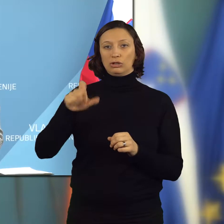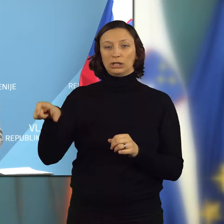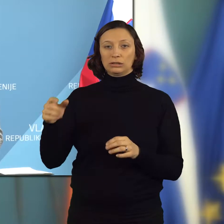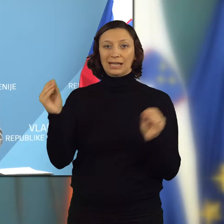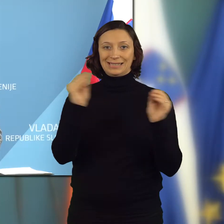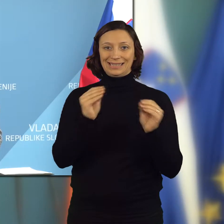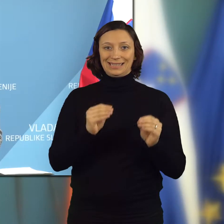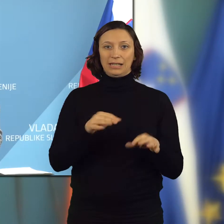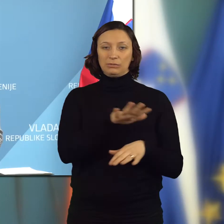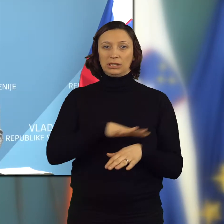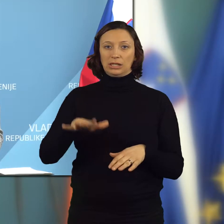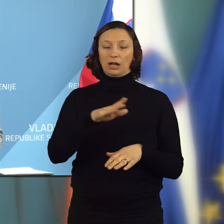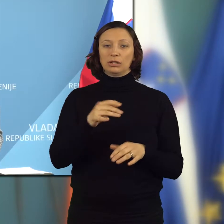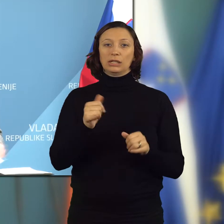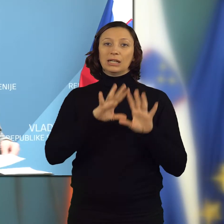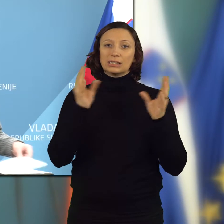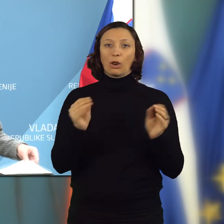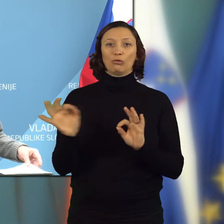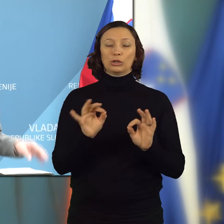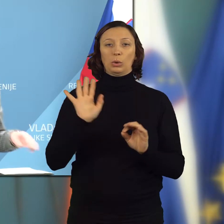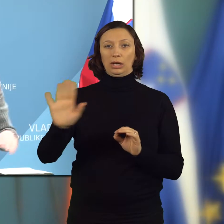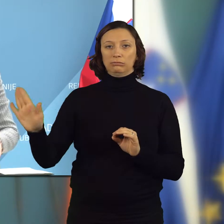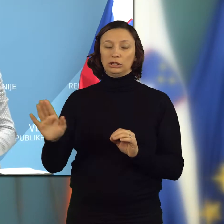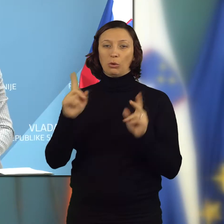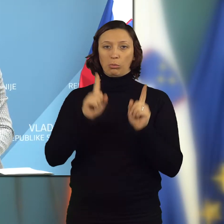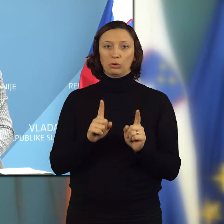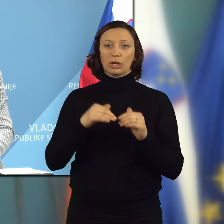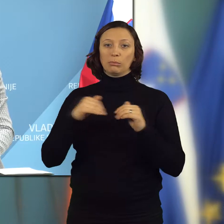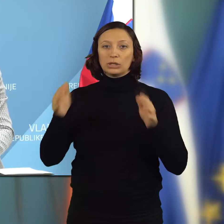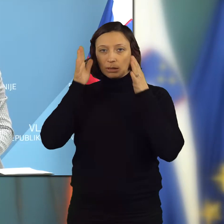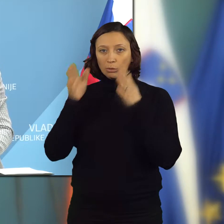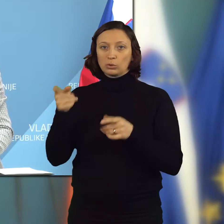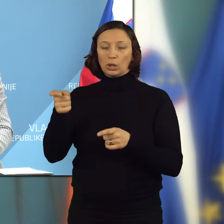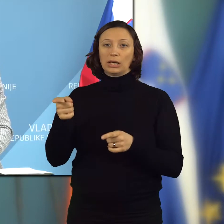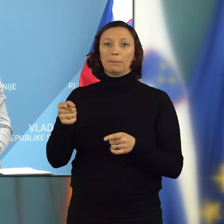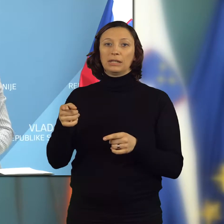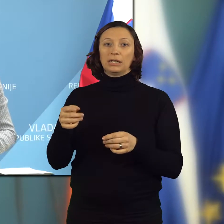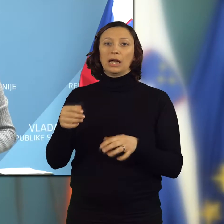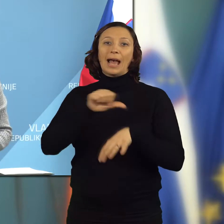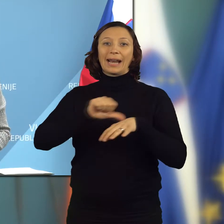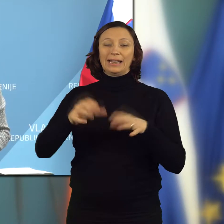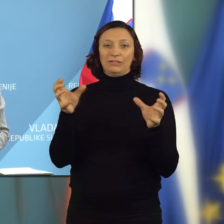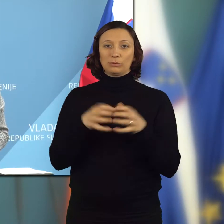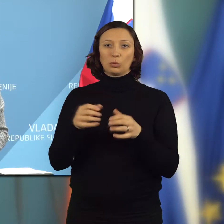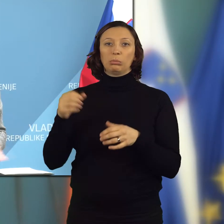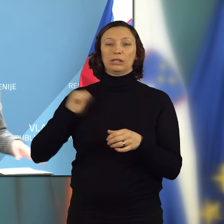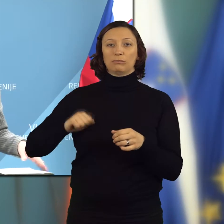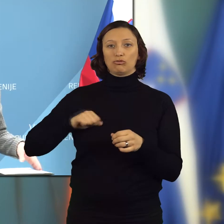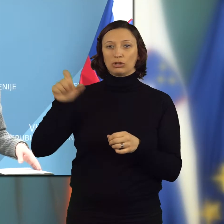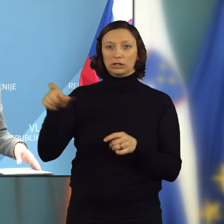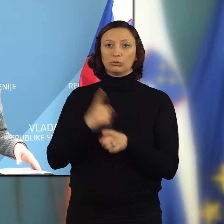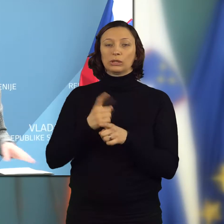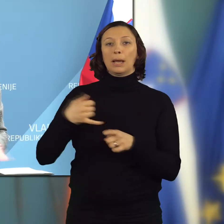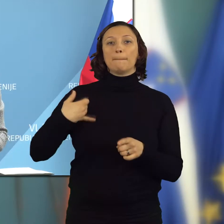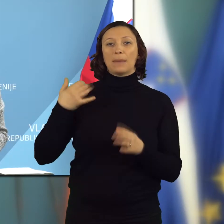se na sistemski ravni celovito ureja njihov položaj. Posebna pozornost je namenjena zlasti ranljivim skupinam žrtev, med njimi